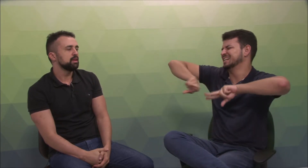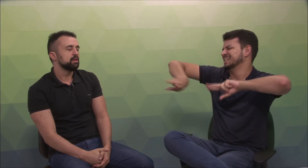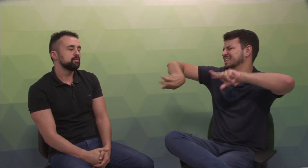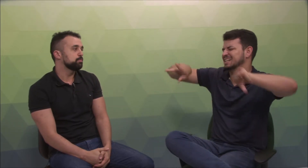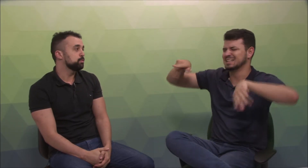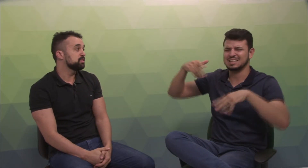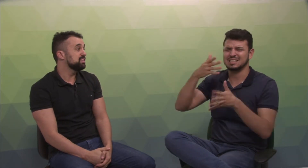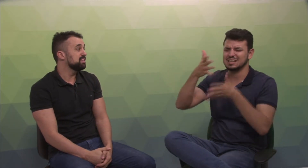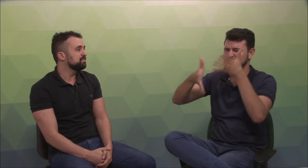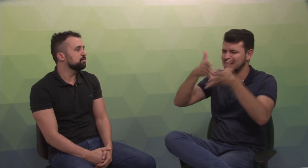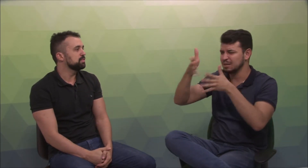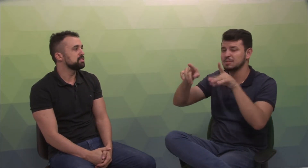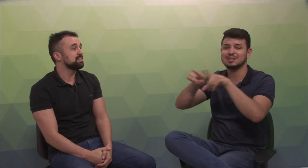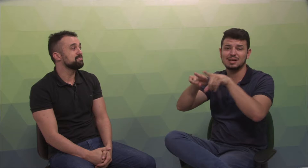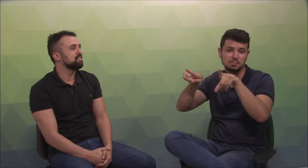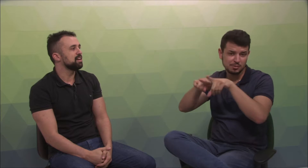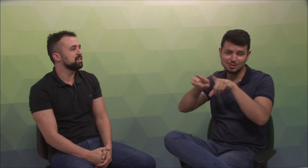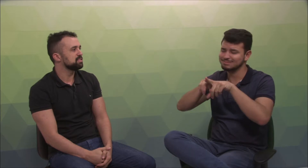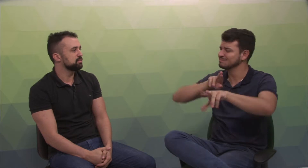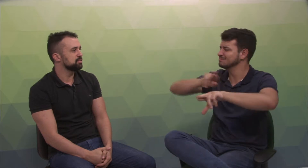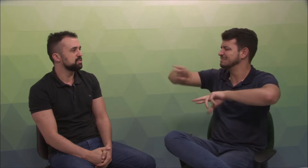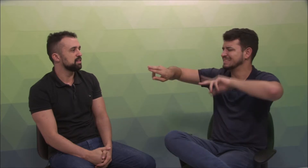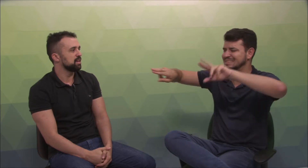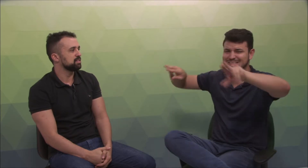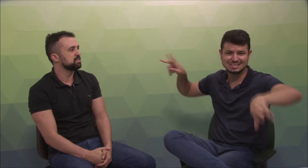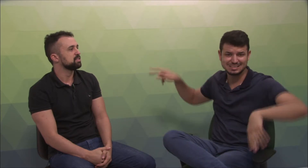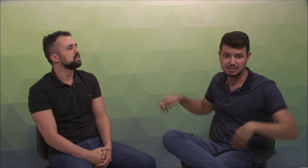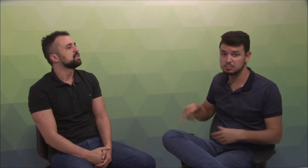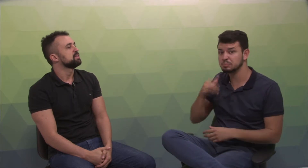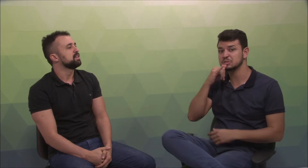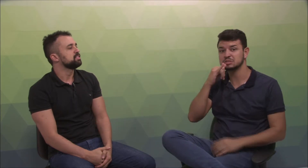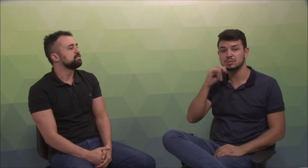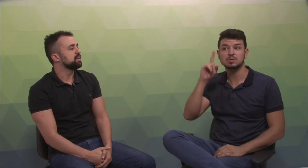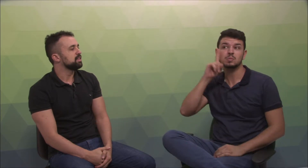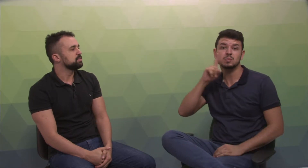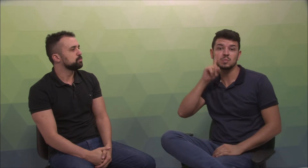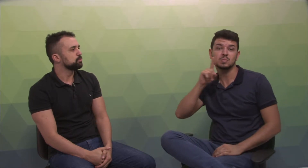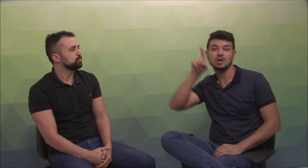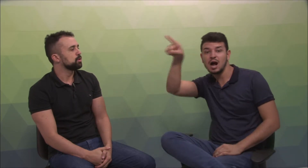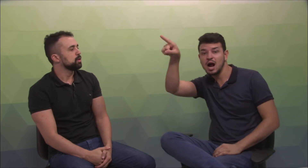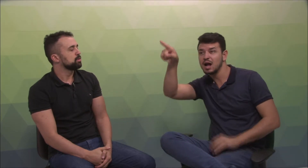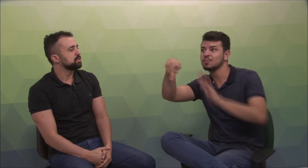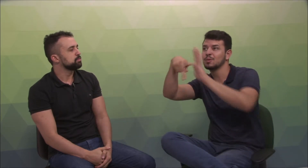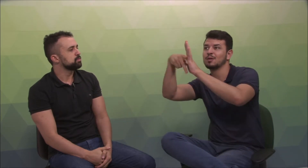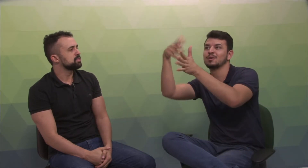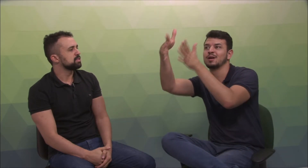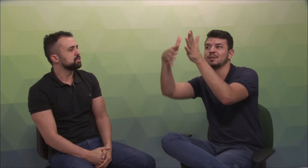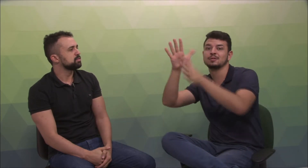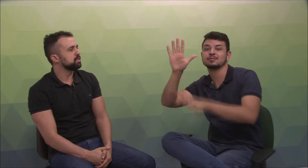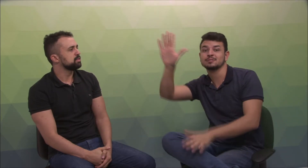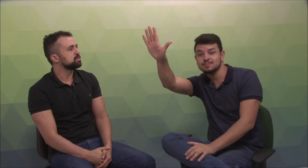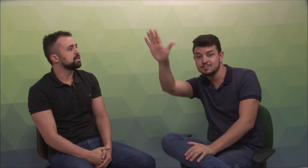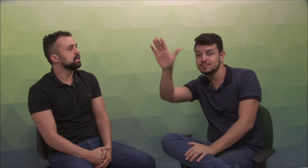Não, é impossível, existem várias línguas de sinais, né, diferentes no mundo. Por exemplo, nos Estados Unidos tem a